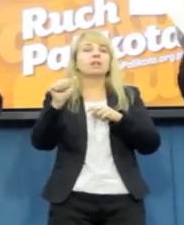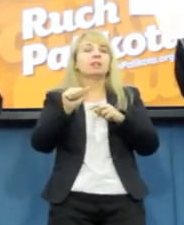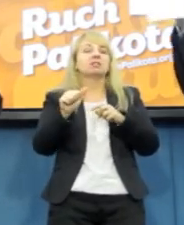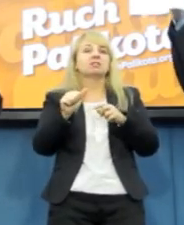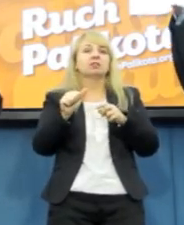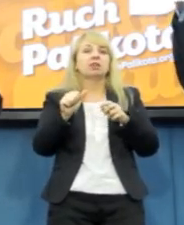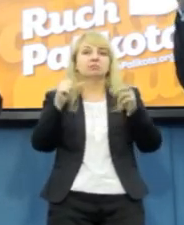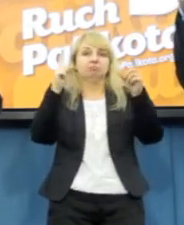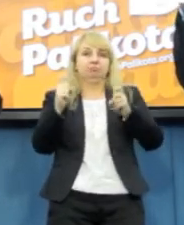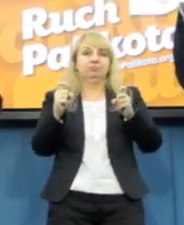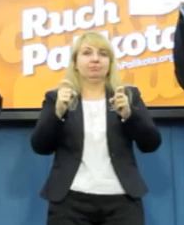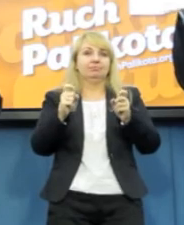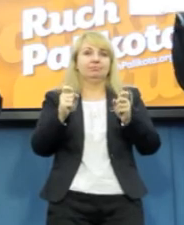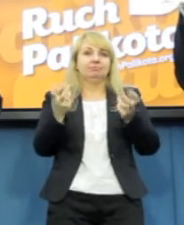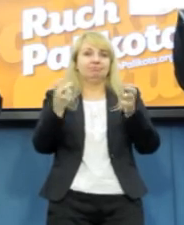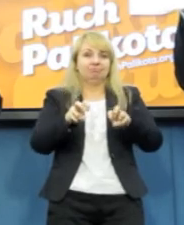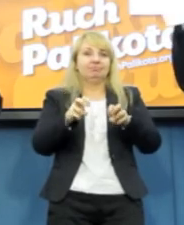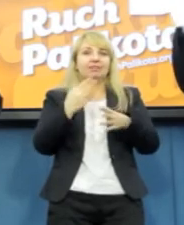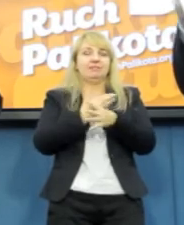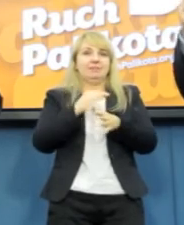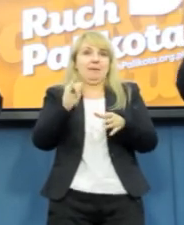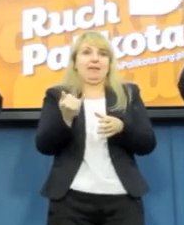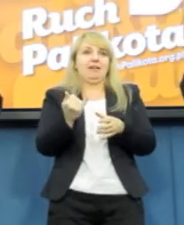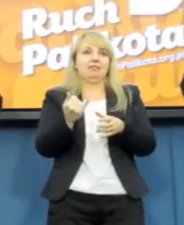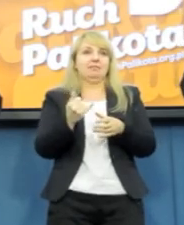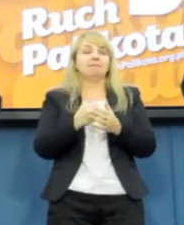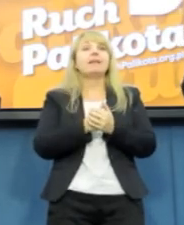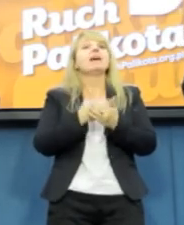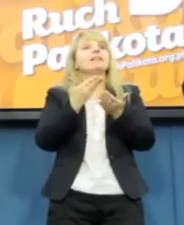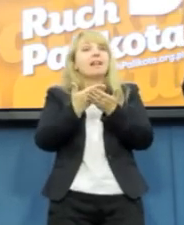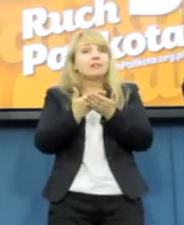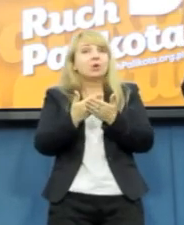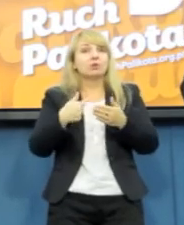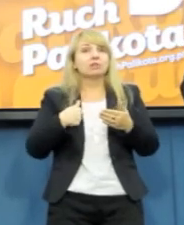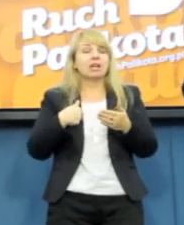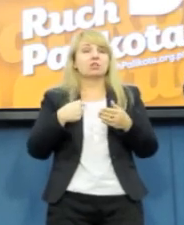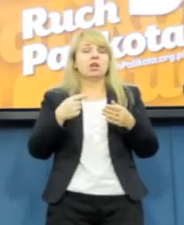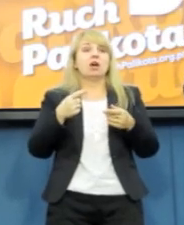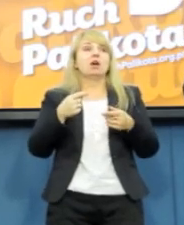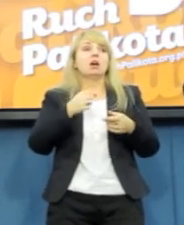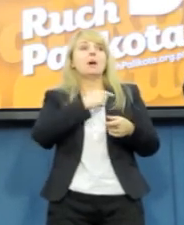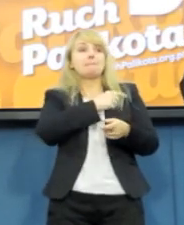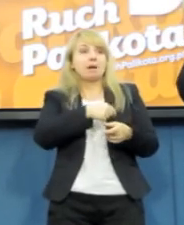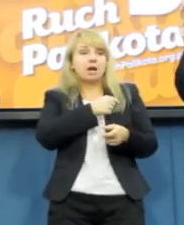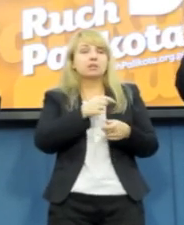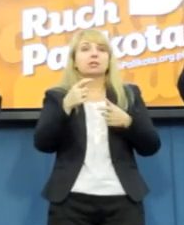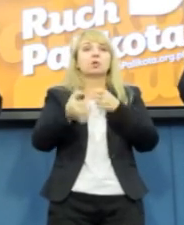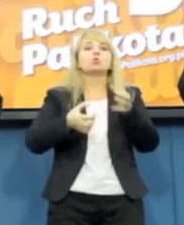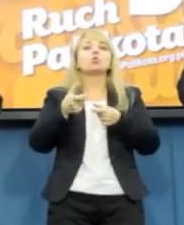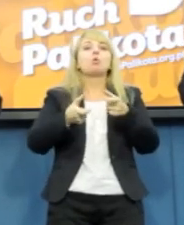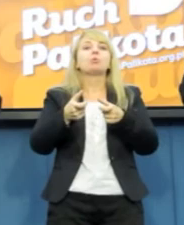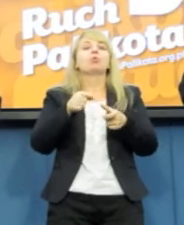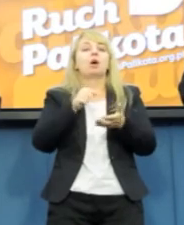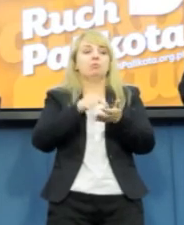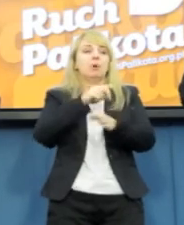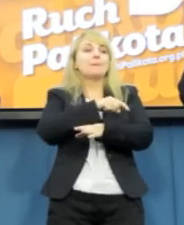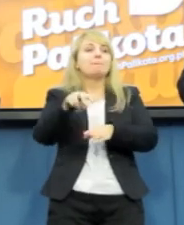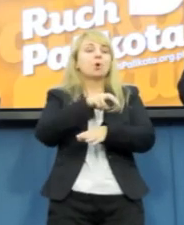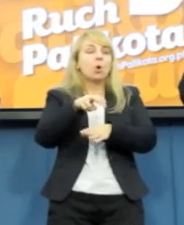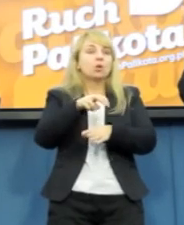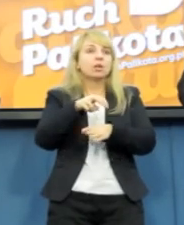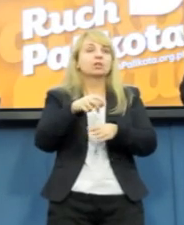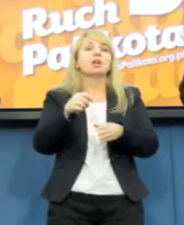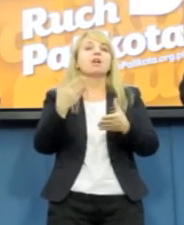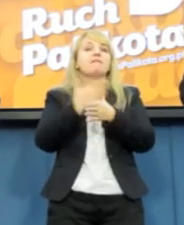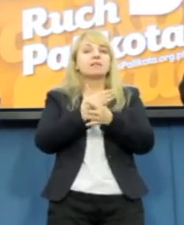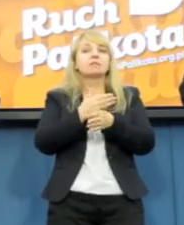naprzeciw tym ich obawom z tym projektem, z projektem firma na próbę. W czym rzecz? Otóż my mówimy w ten sposób. Masz jakiś pomysł na biznes, ale nie wiesz,